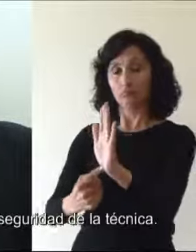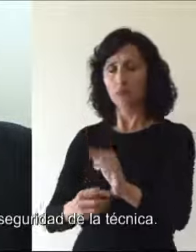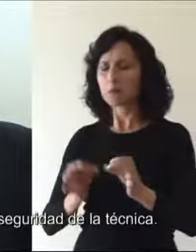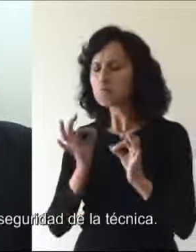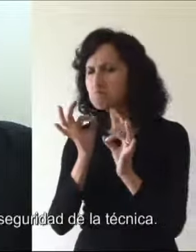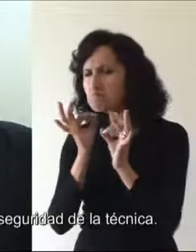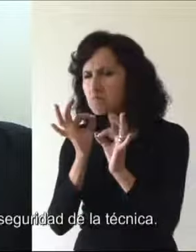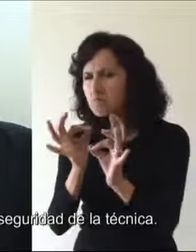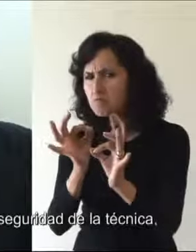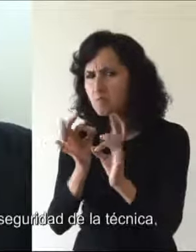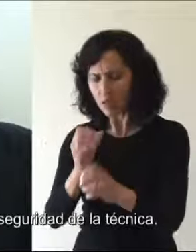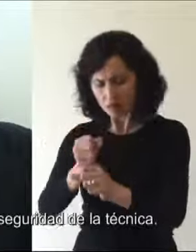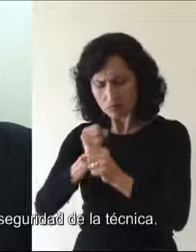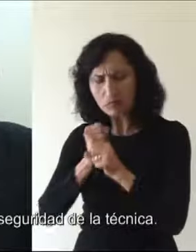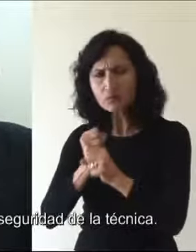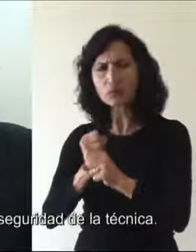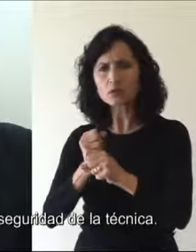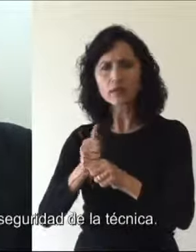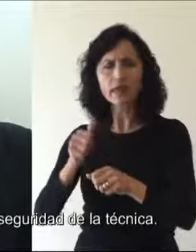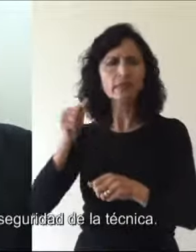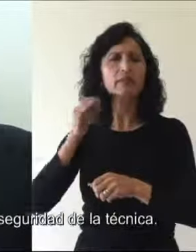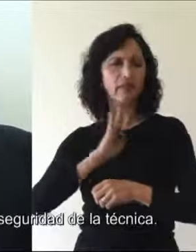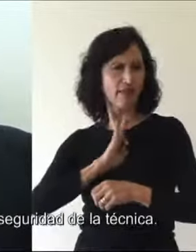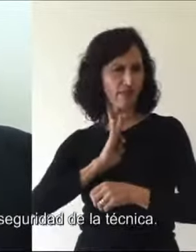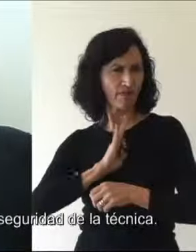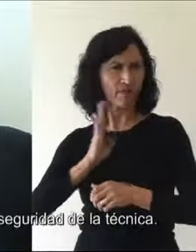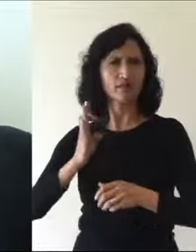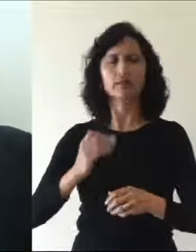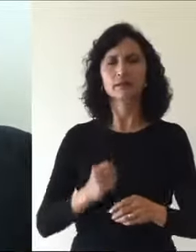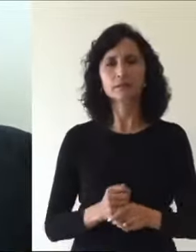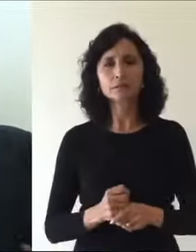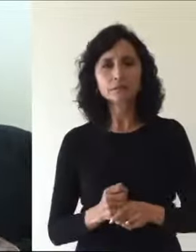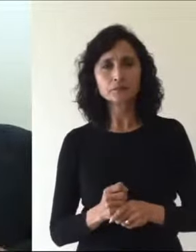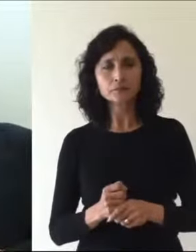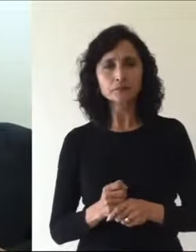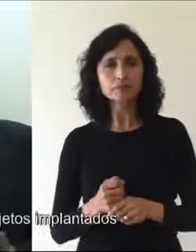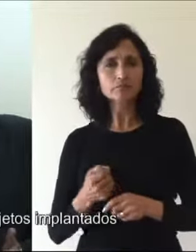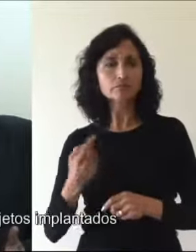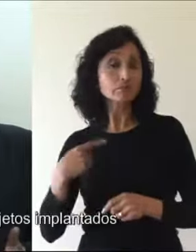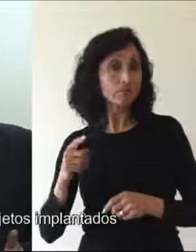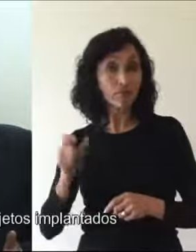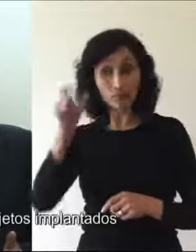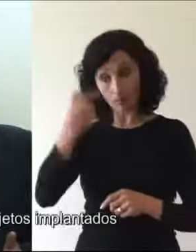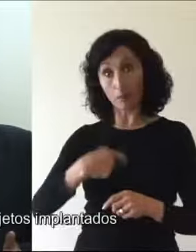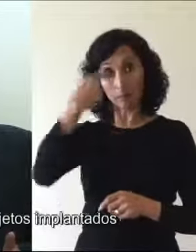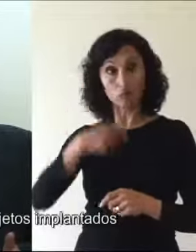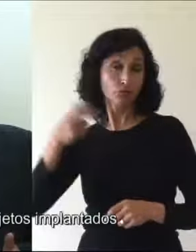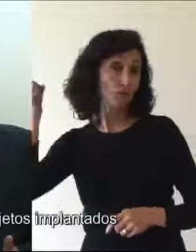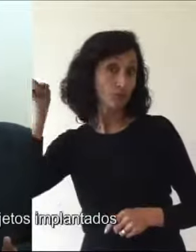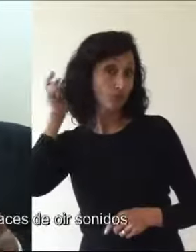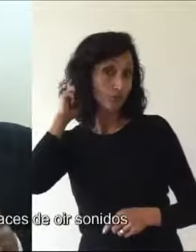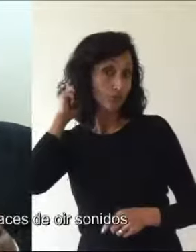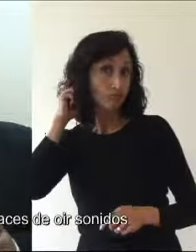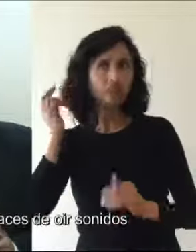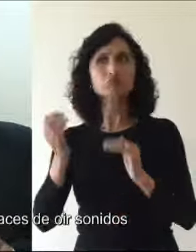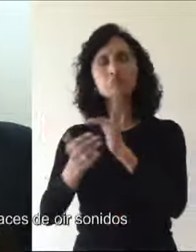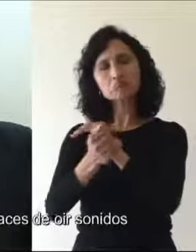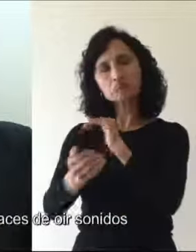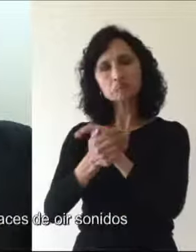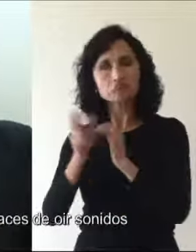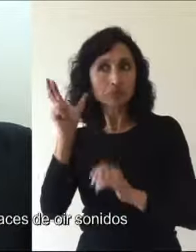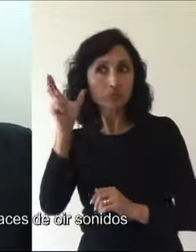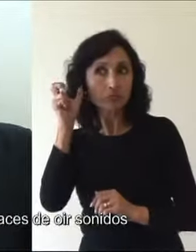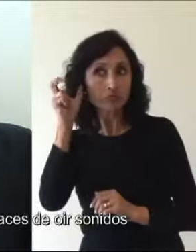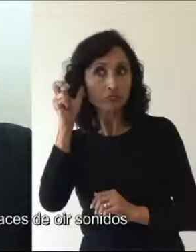demostrado la eficacia y seguridad de la técnica. Los sujetos implantados son